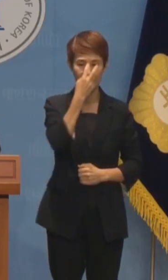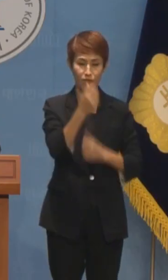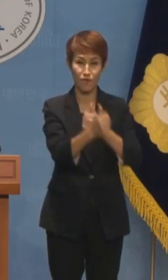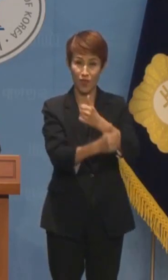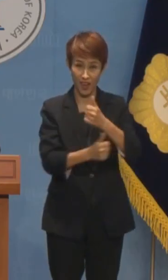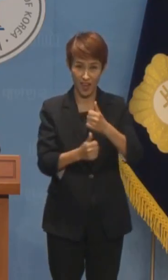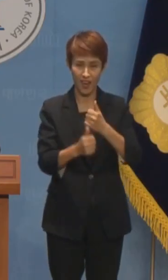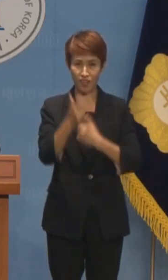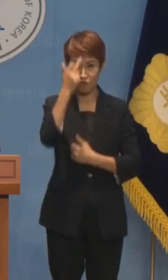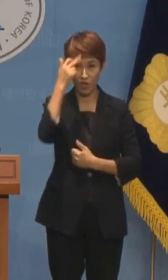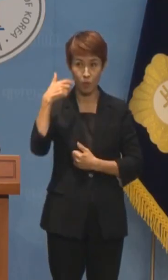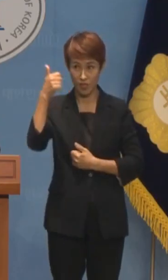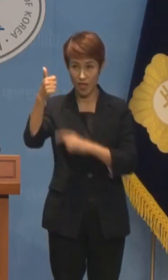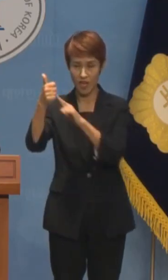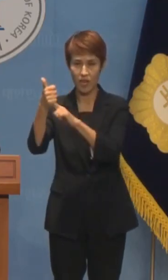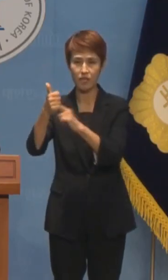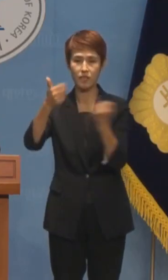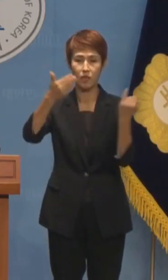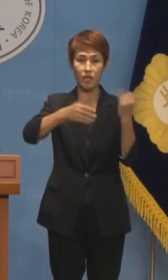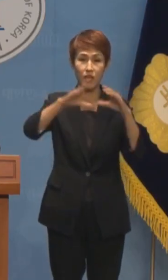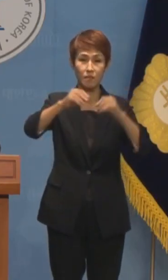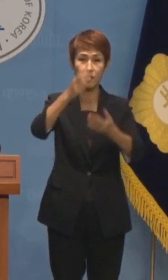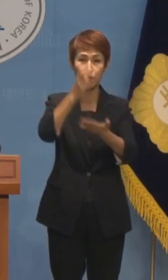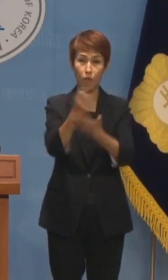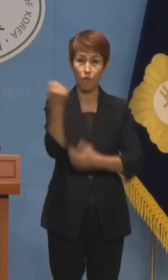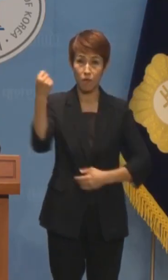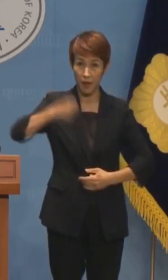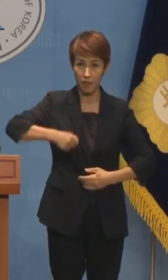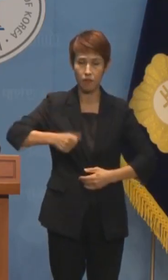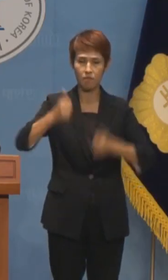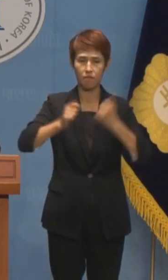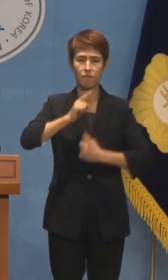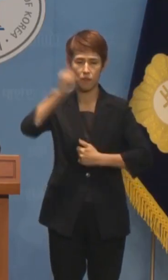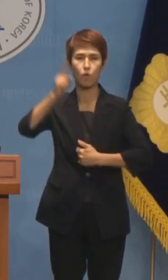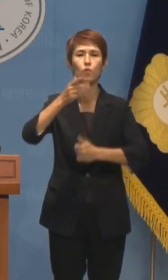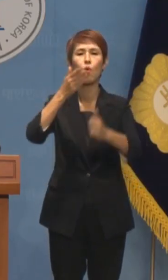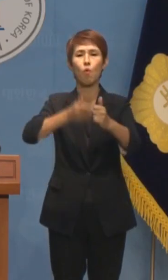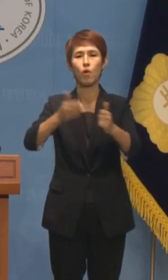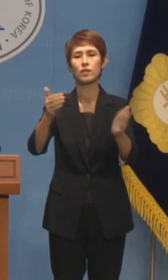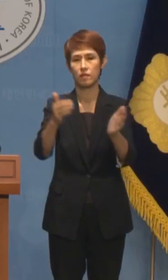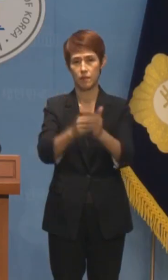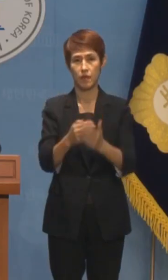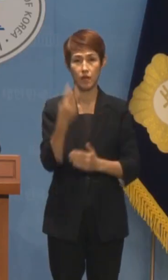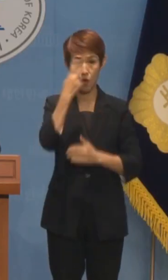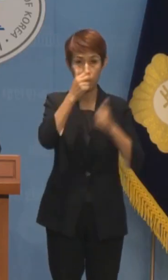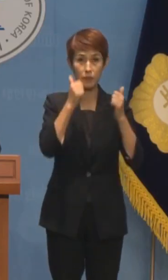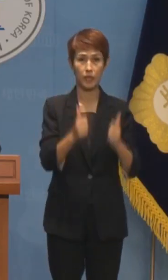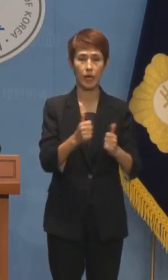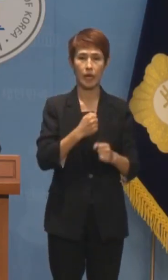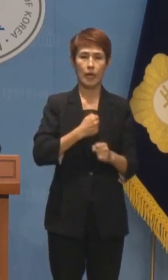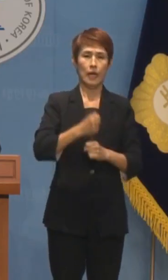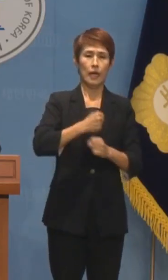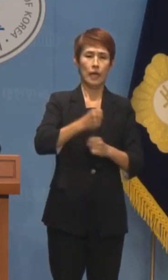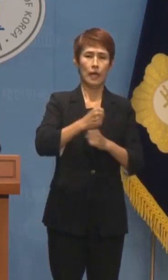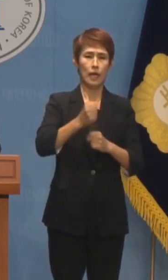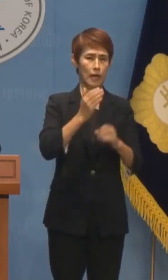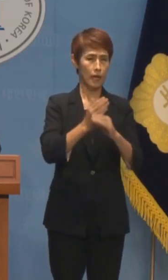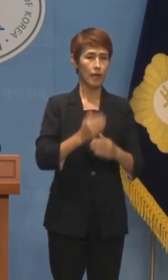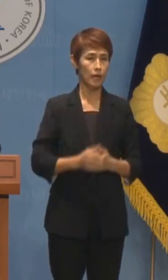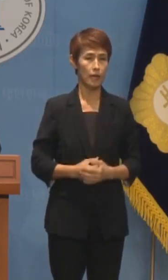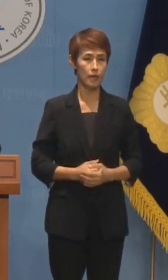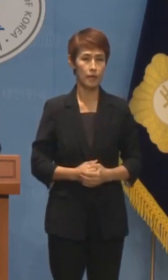최재형 목사의 청탁금지법 위반 혐의에 대해 기소를 권고하면서 검찰의 입장이 무척 난처해